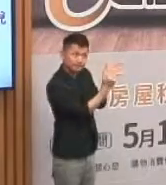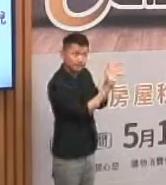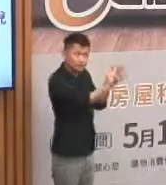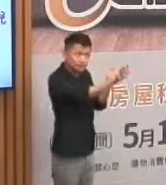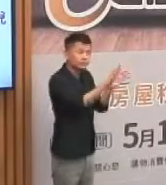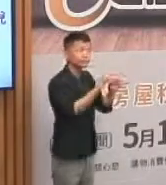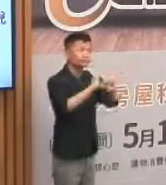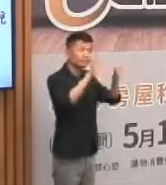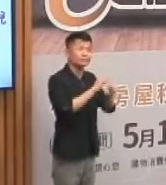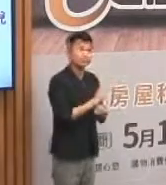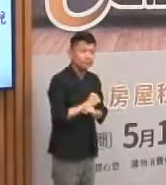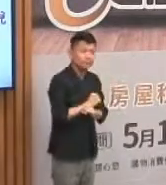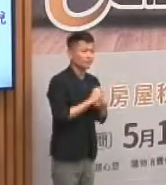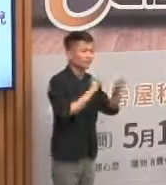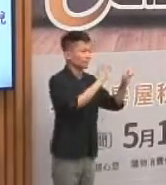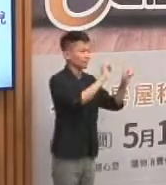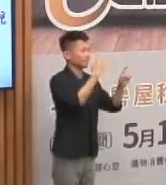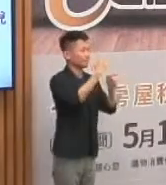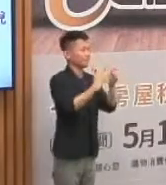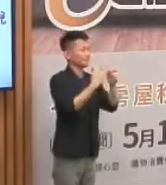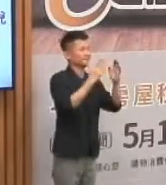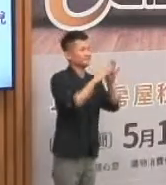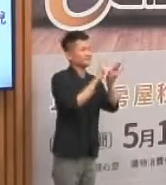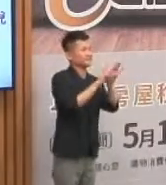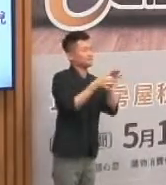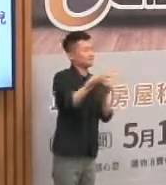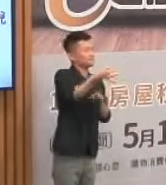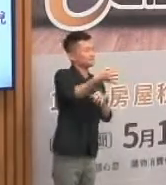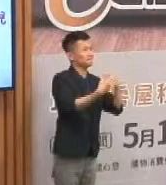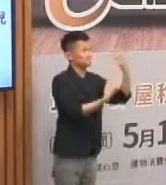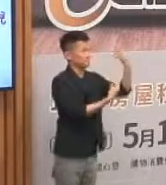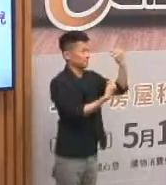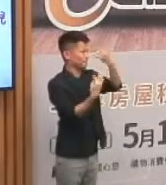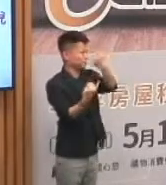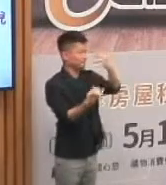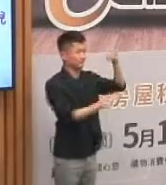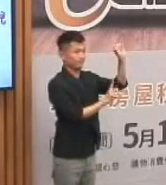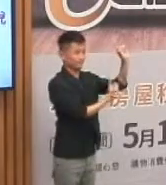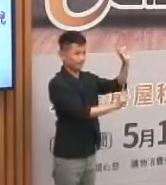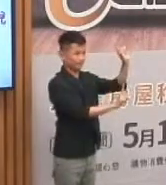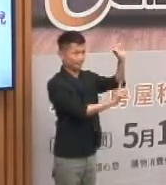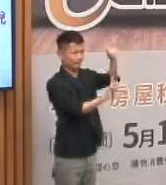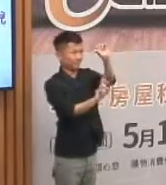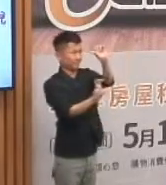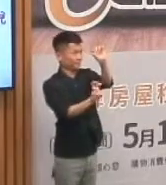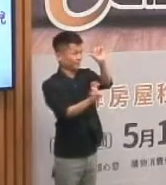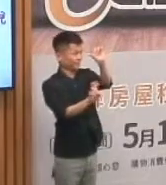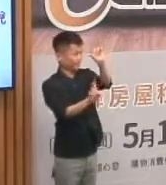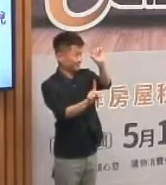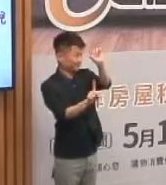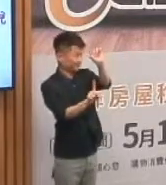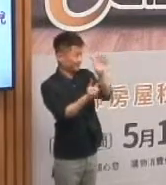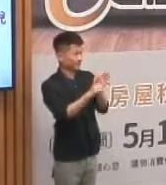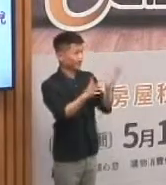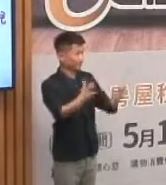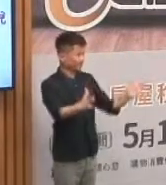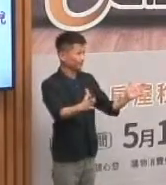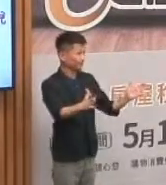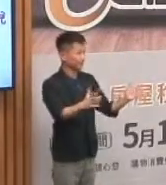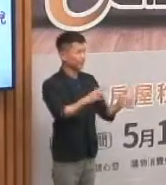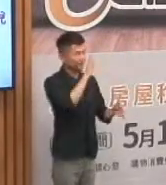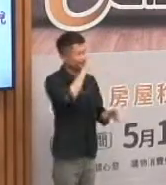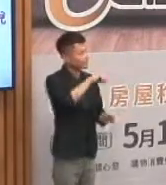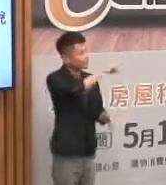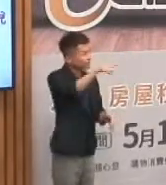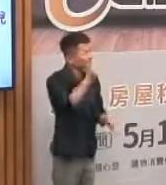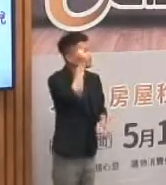再次提醒大家，我们108年房屋税的缴纳期间是5月1号到5月31日，也请大家呢务